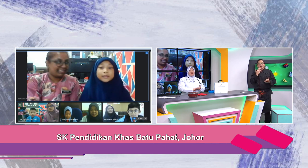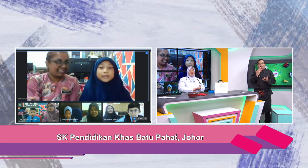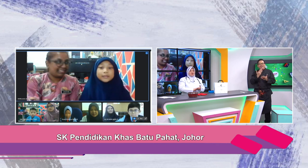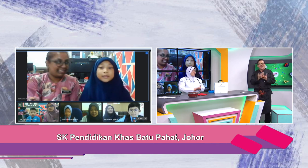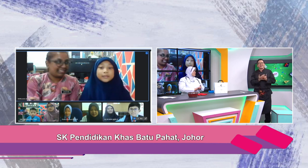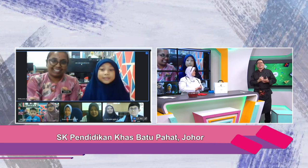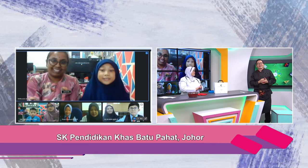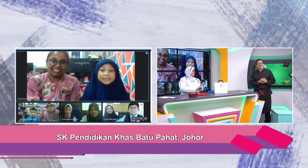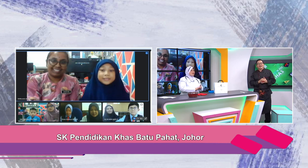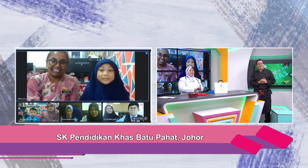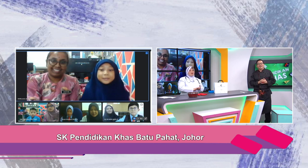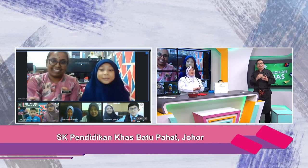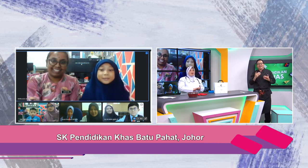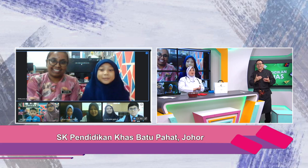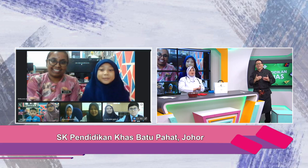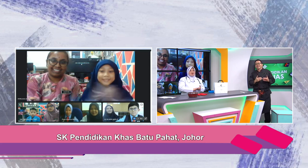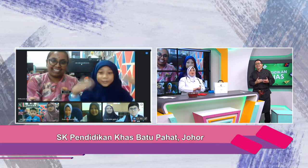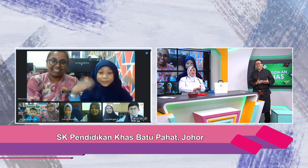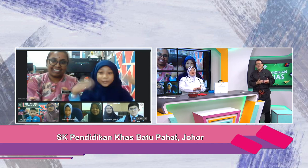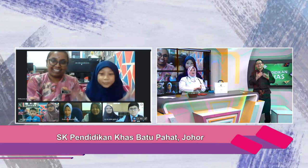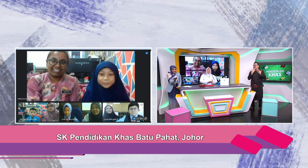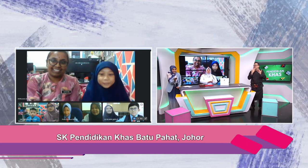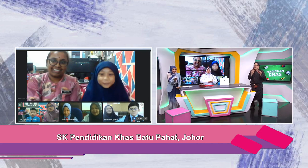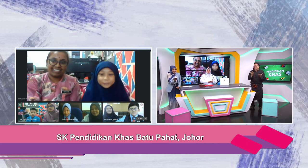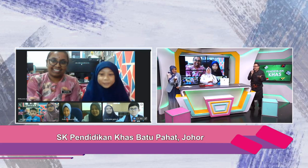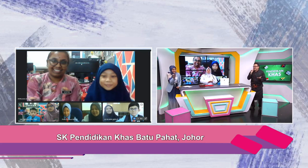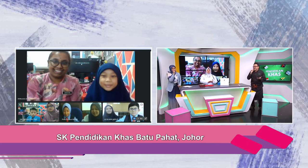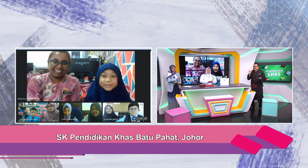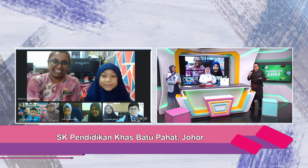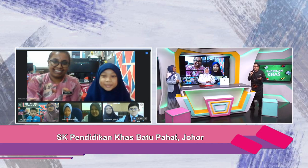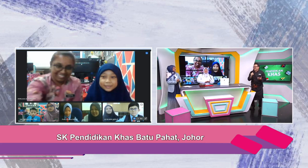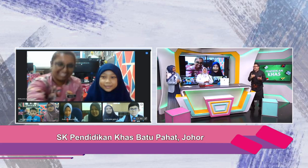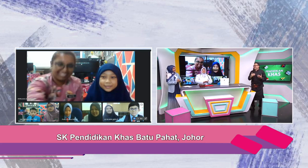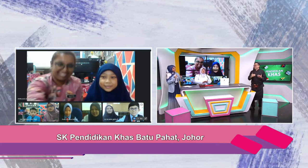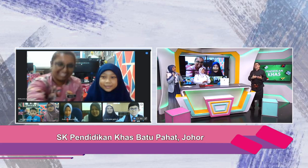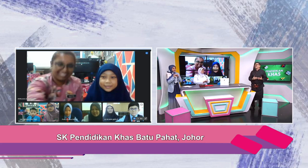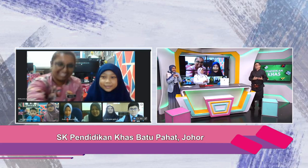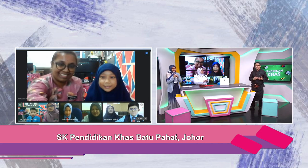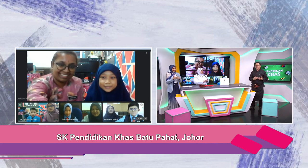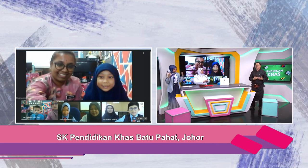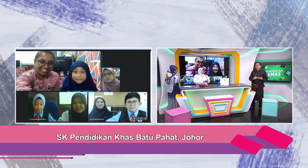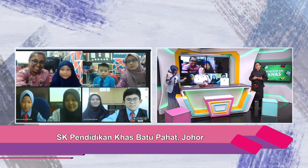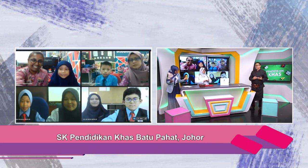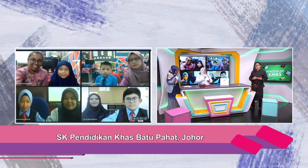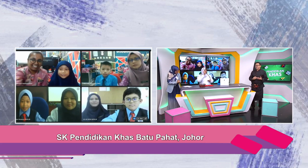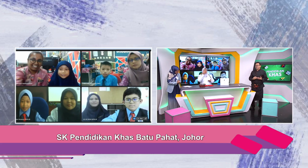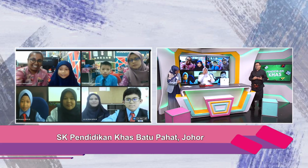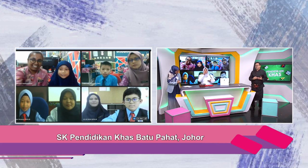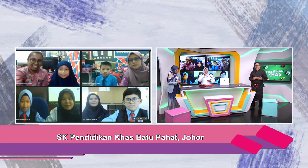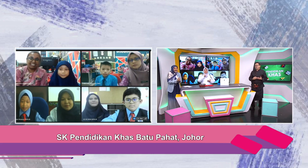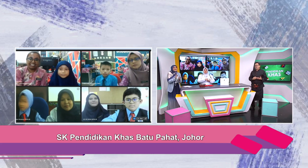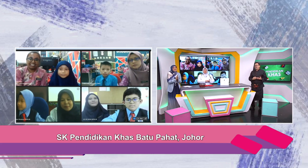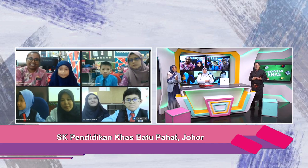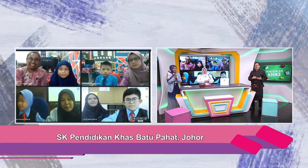Batu Pahat. Baik. Okey. Okay. Terima kasih Anis. Terima kasih Anis. Baik. Kawan baru saya yang seterusnya kita